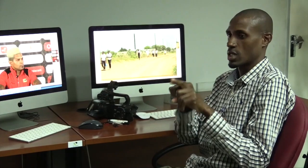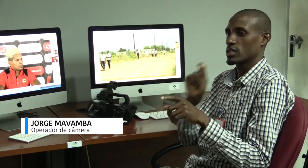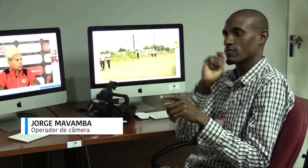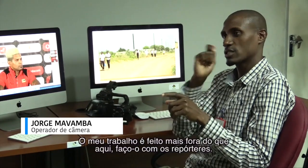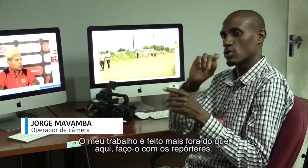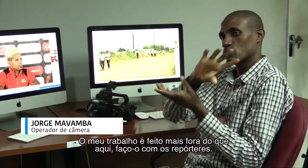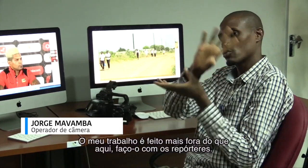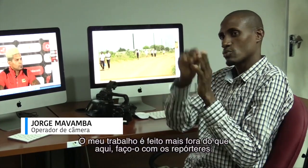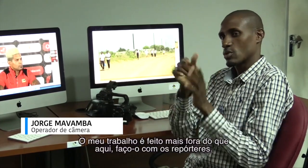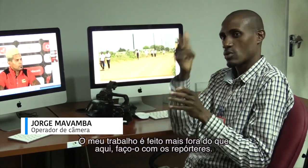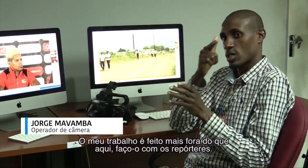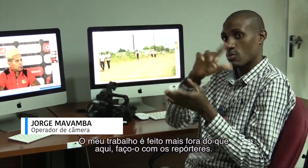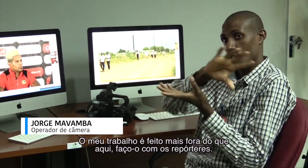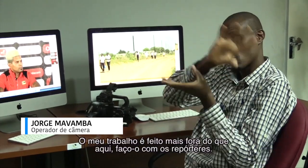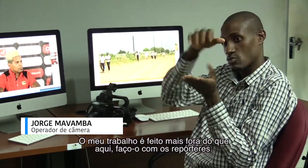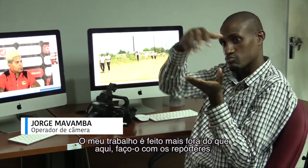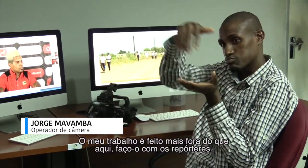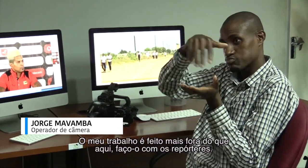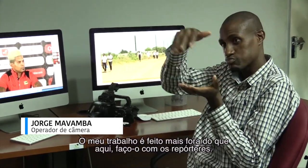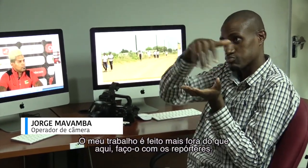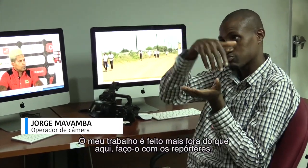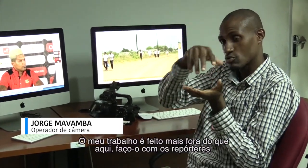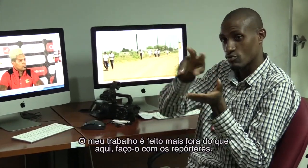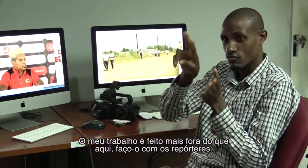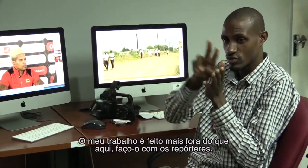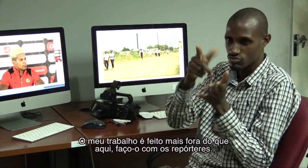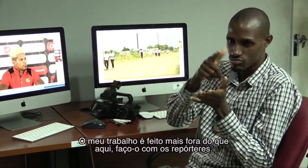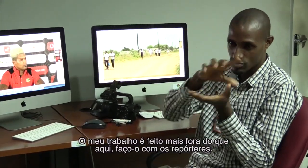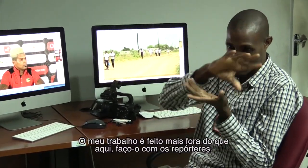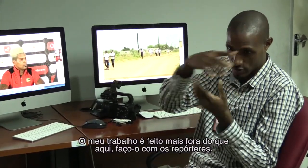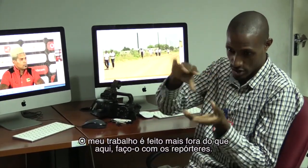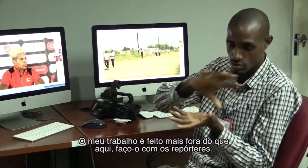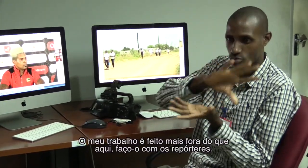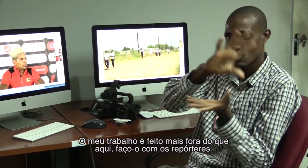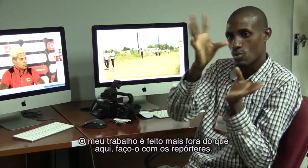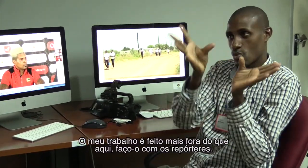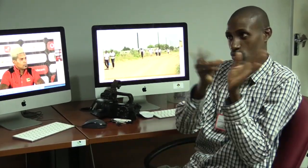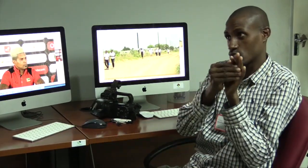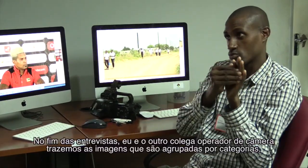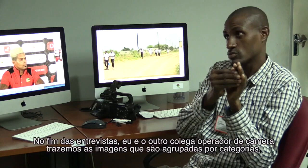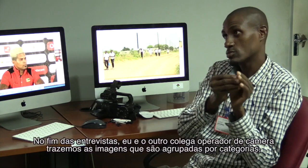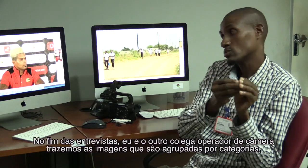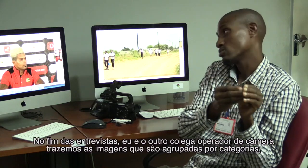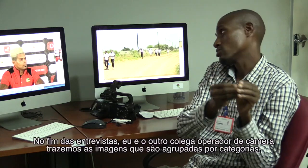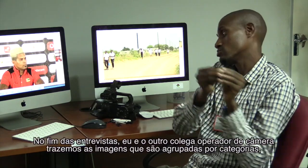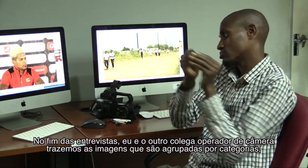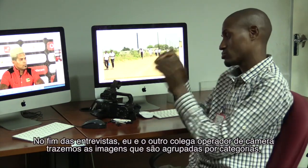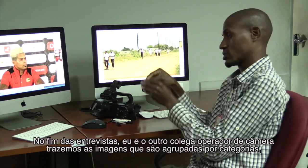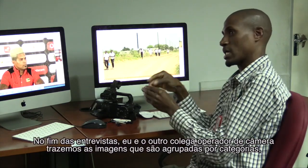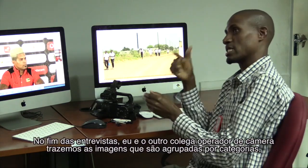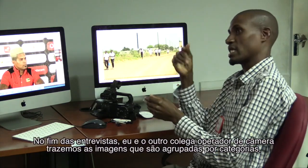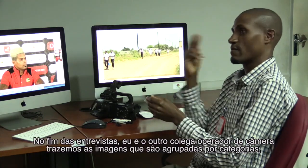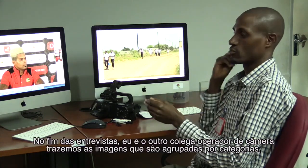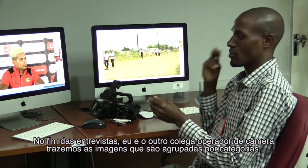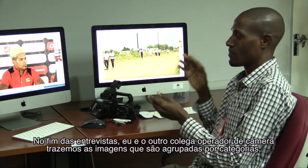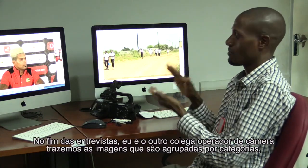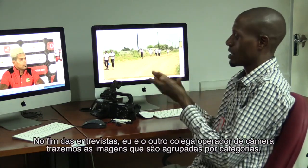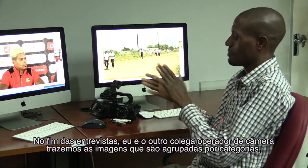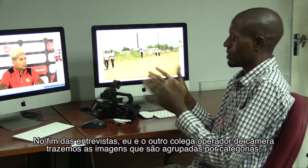O meu trabalho é feito mais fora do que aqui. Faço com os repórteres. No fim das entrevistas, eu e outro